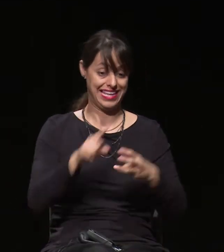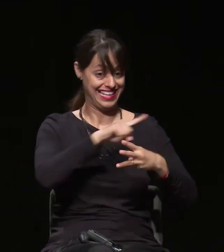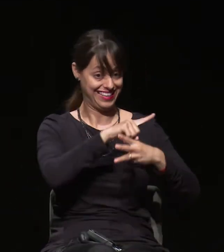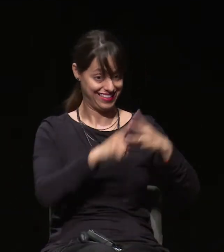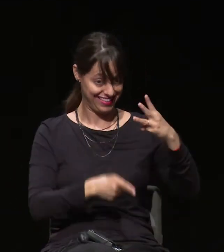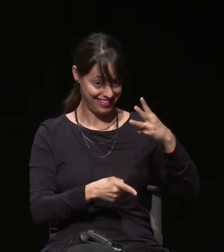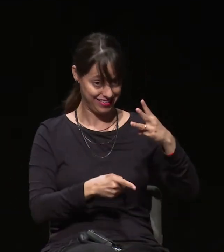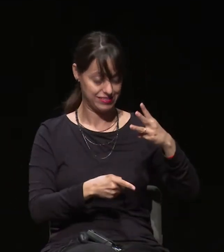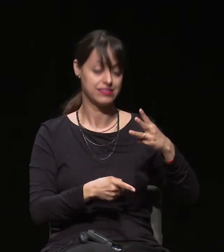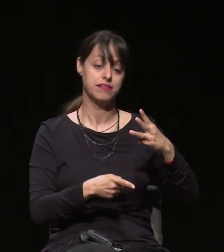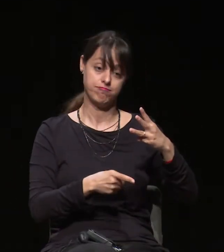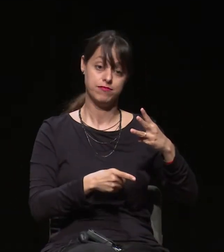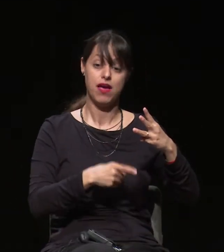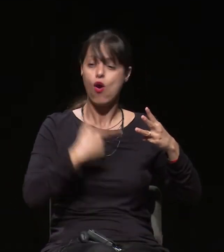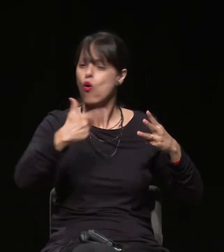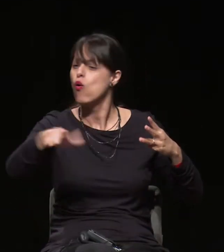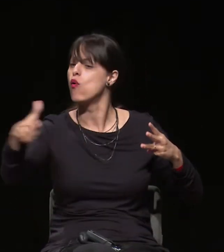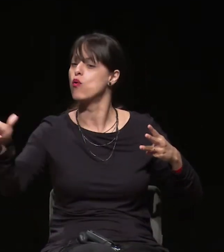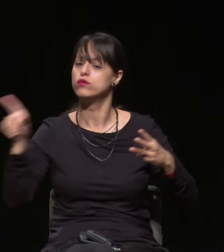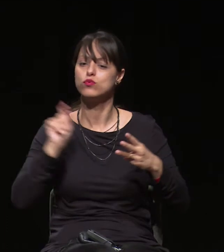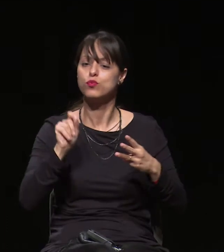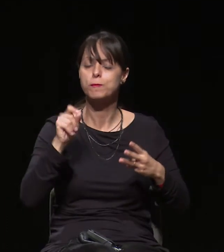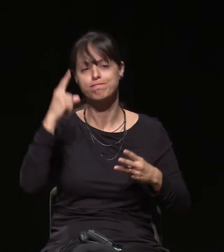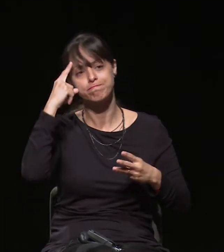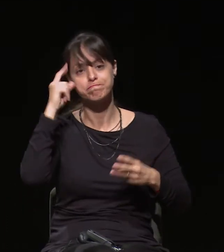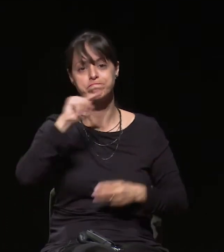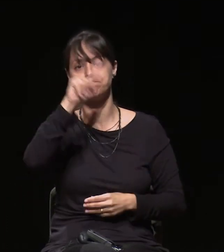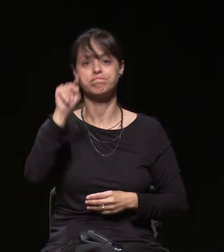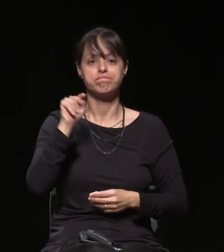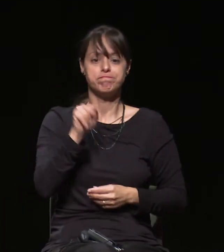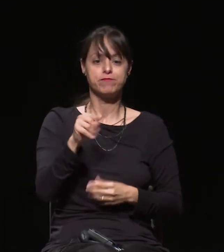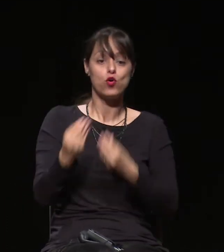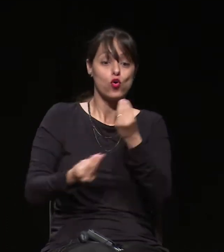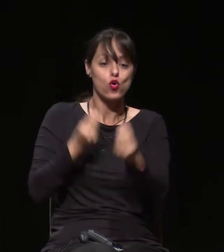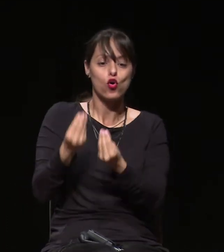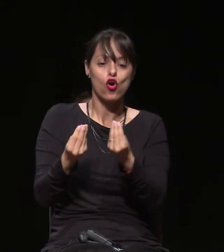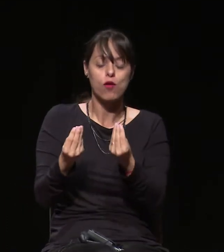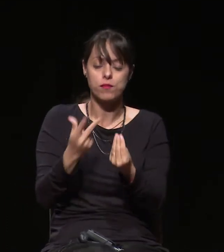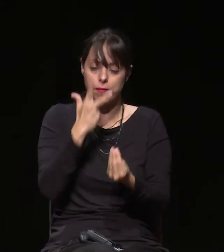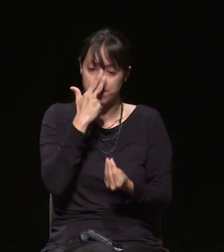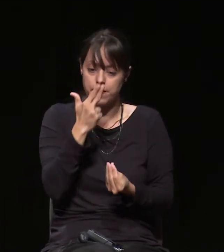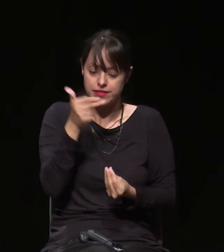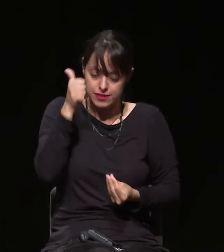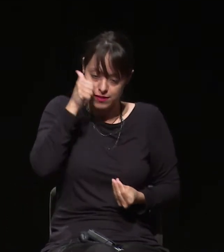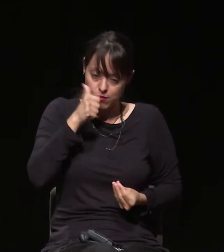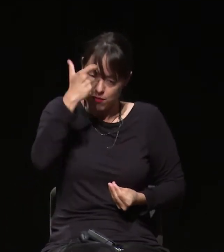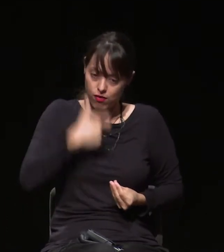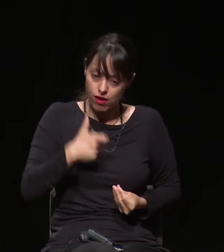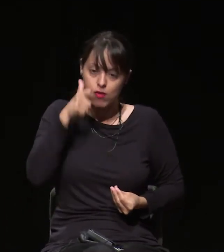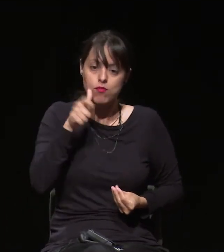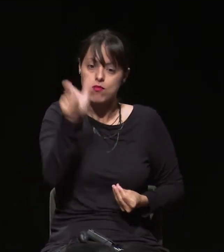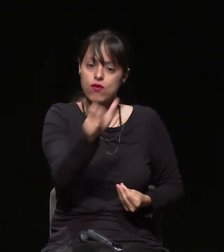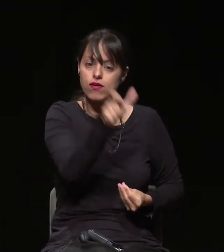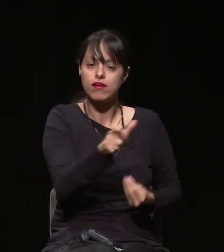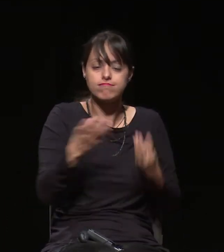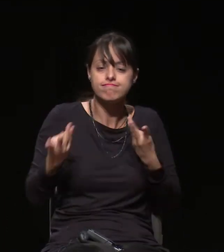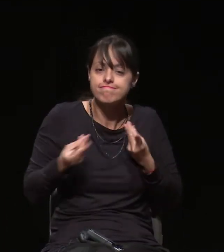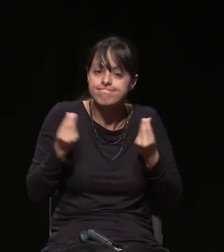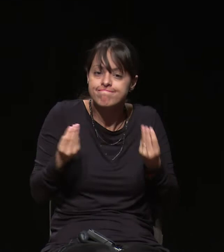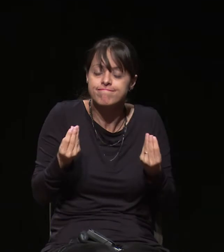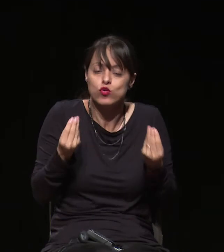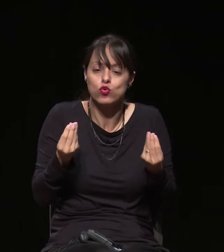é preciso perguntar em que medida existiria uma essência feminina que legitima o estabelecimento desse tipo de